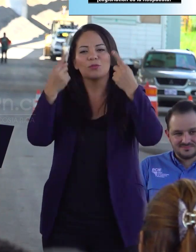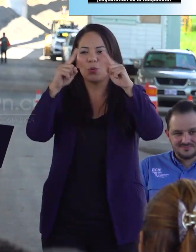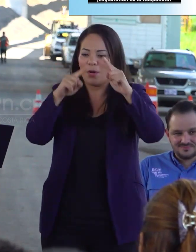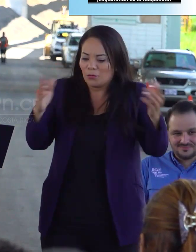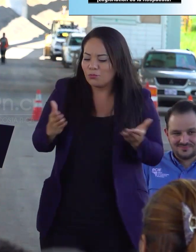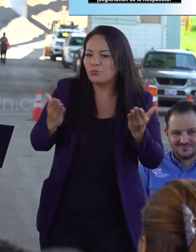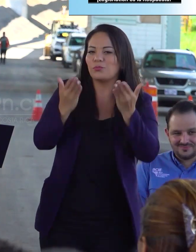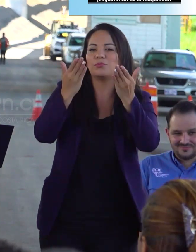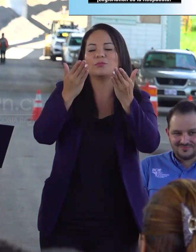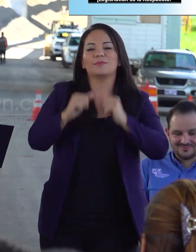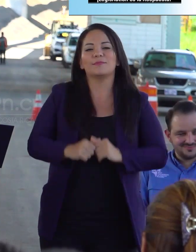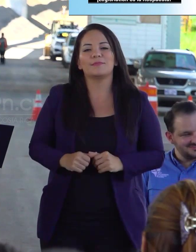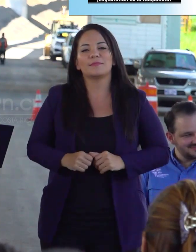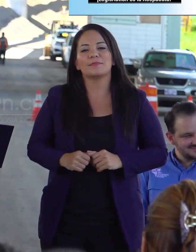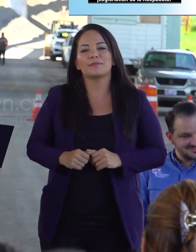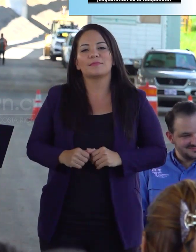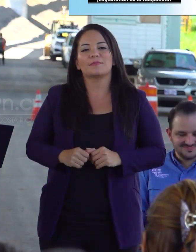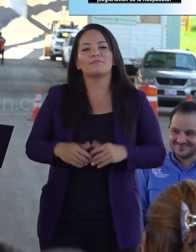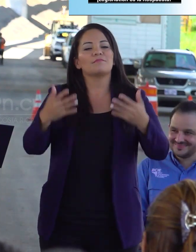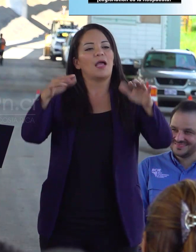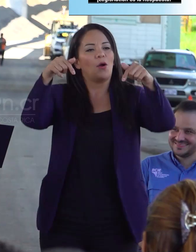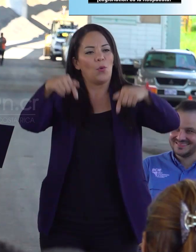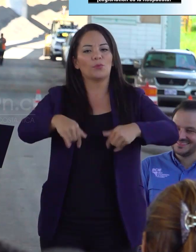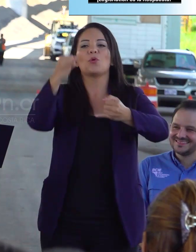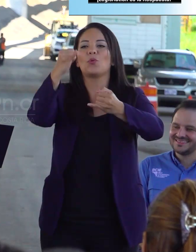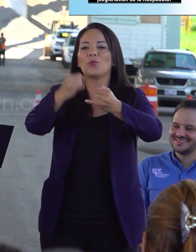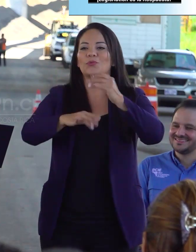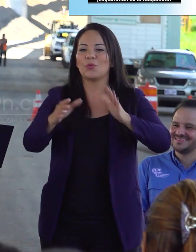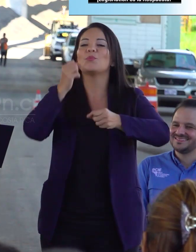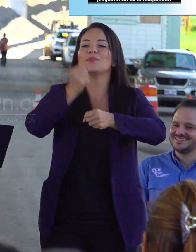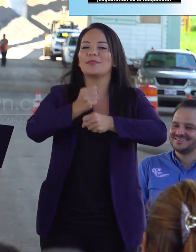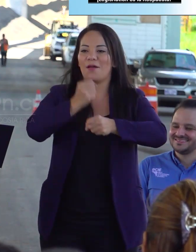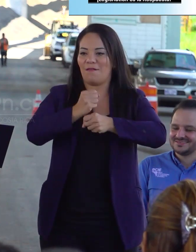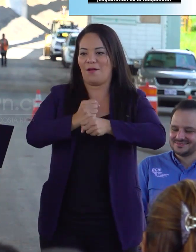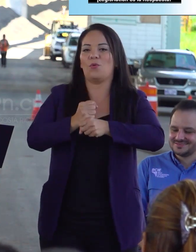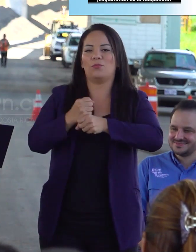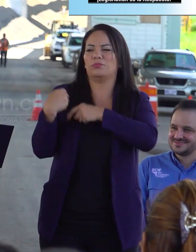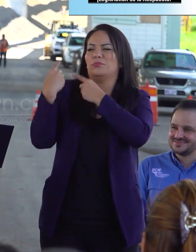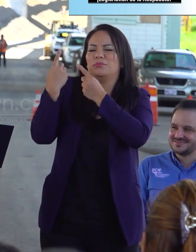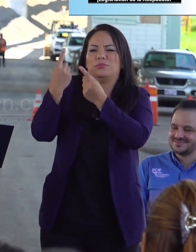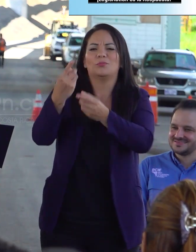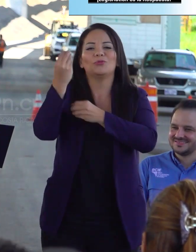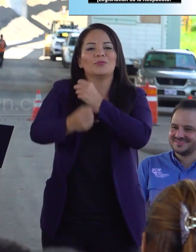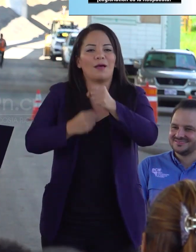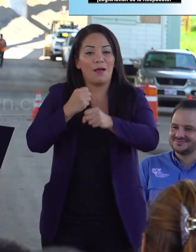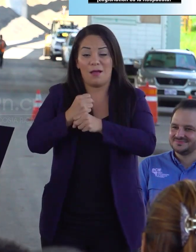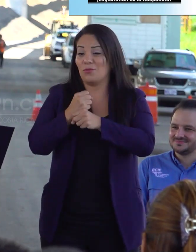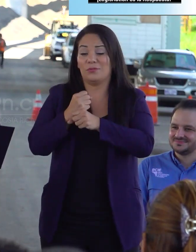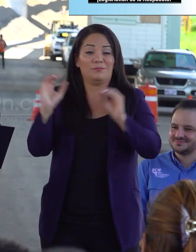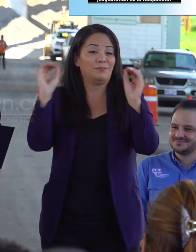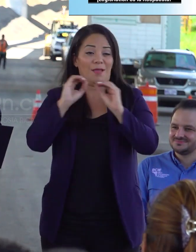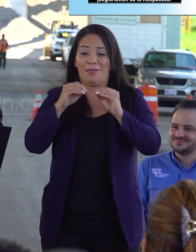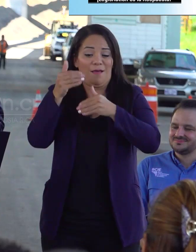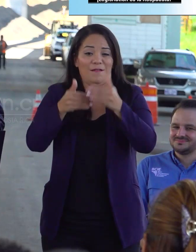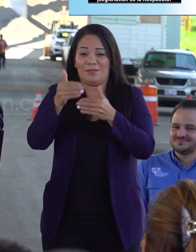llevando adelante la conclusión de una obra que llevaba años atascada.